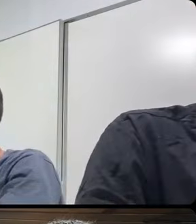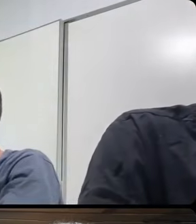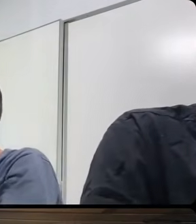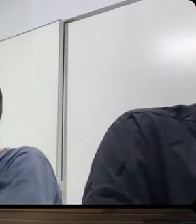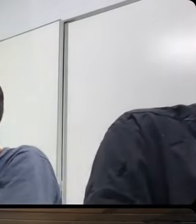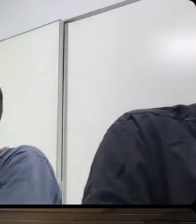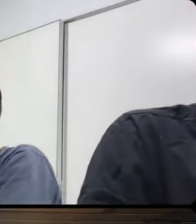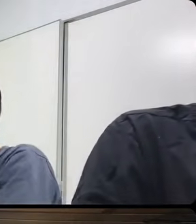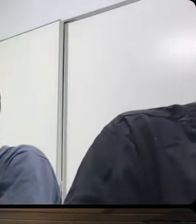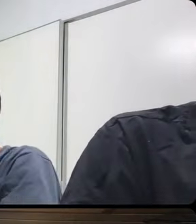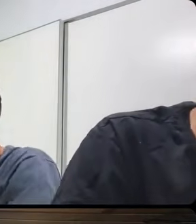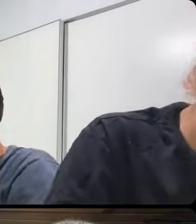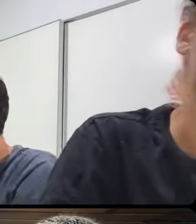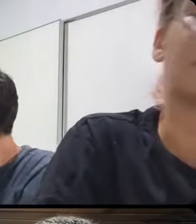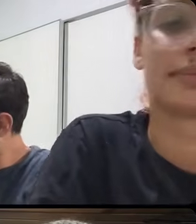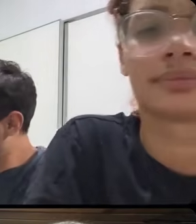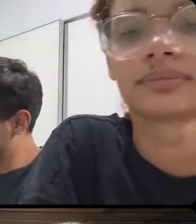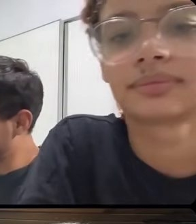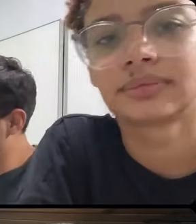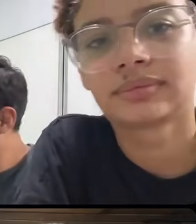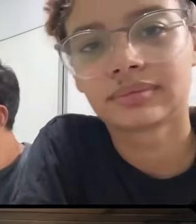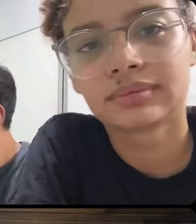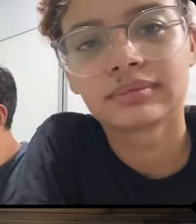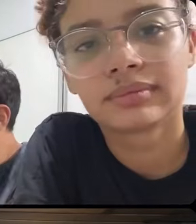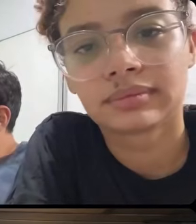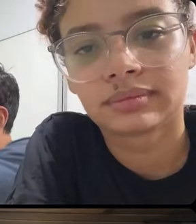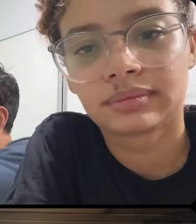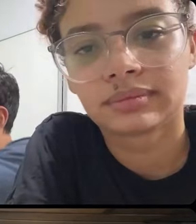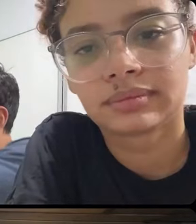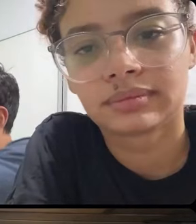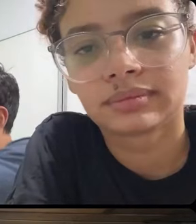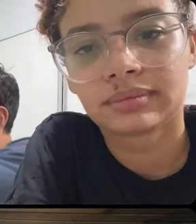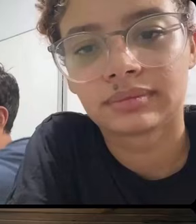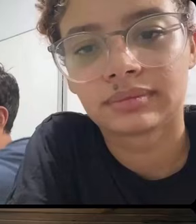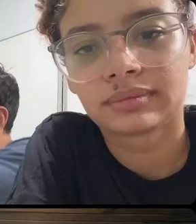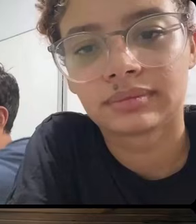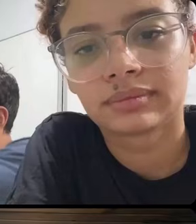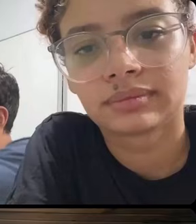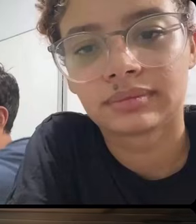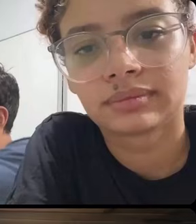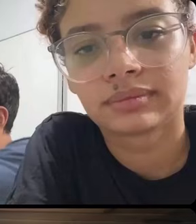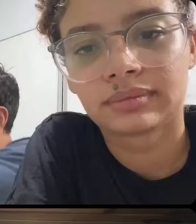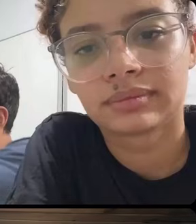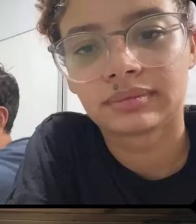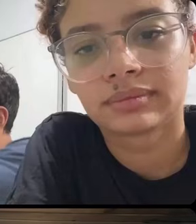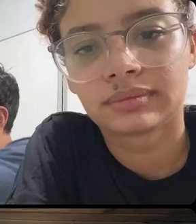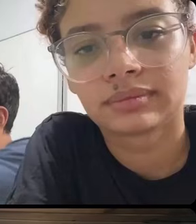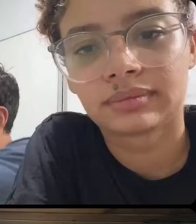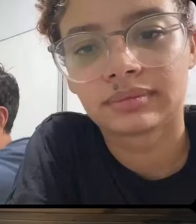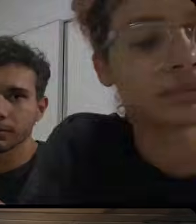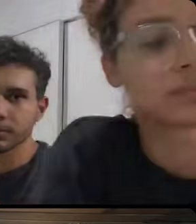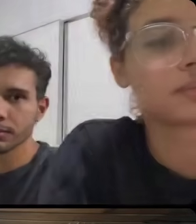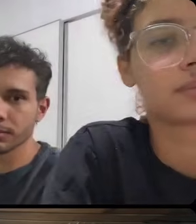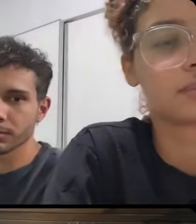E isso é muito importante, né? A visão ampliada e o que vocês têm, entendeu? Essa